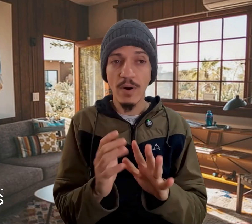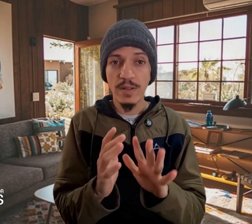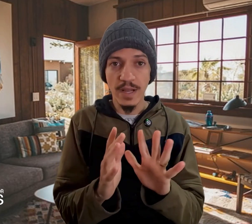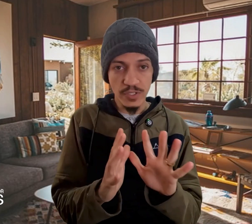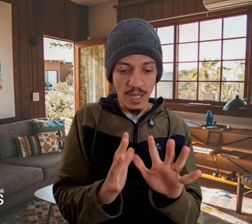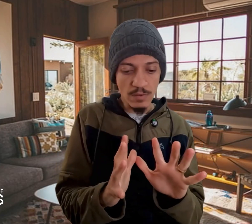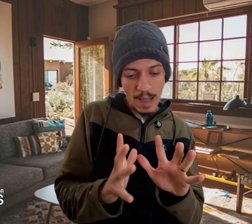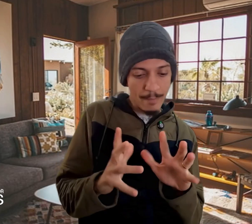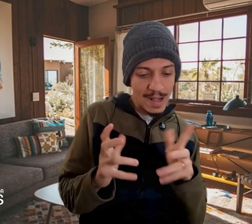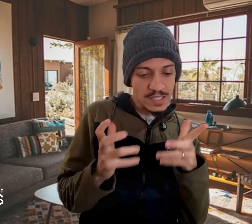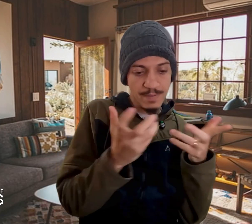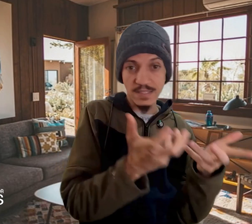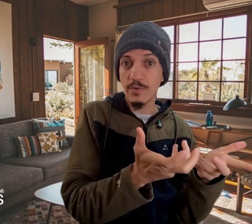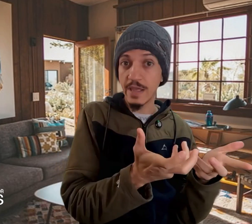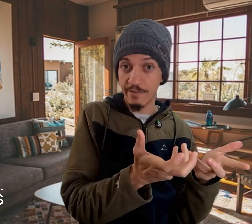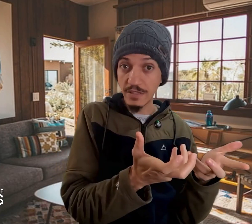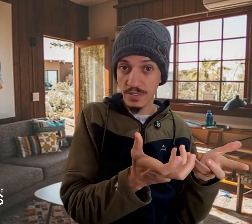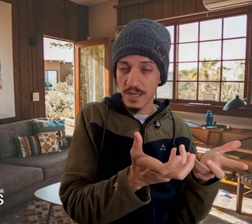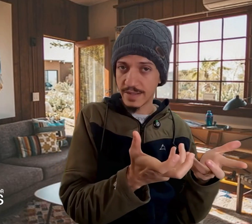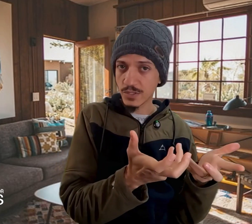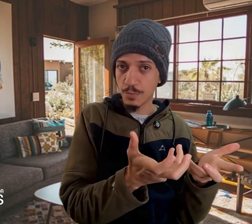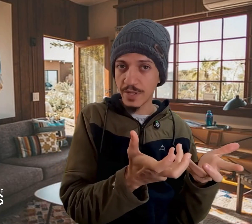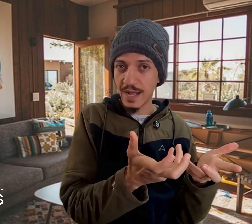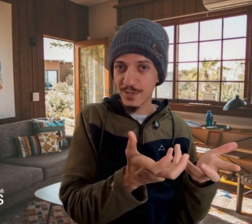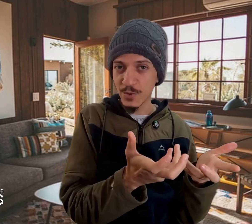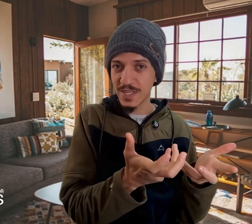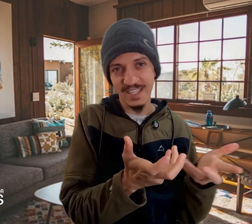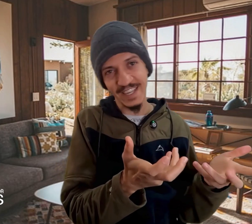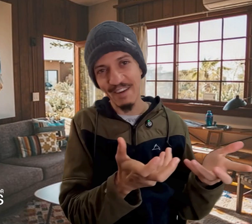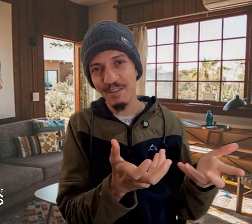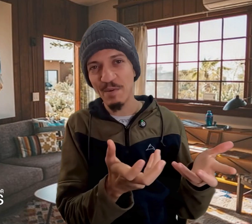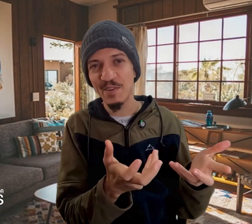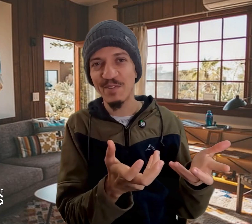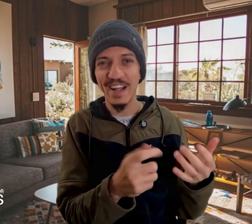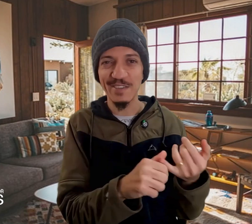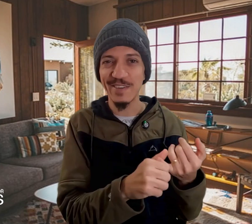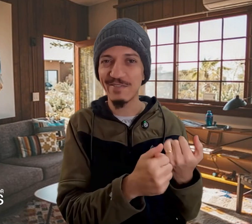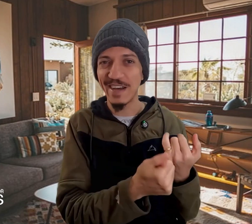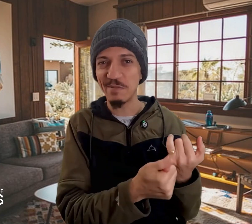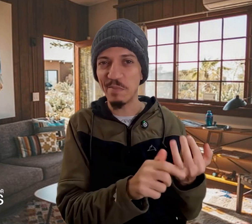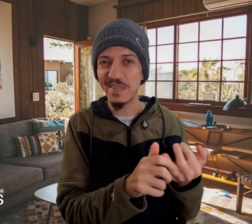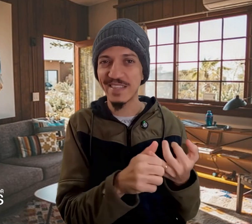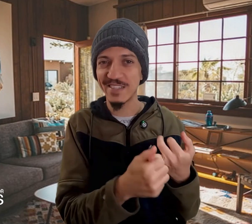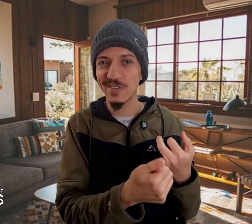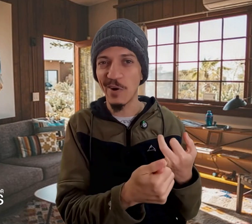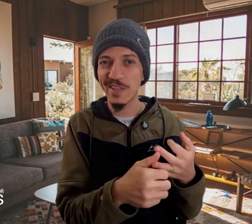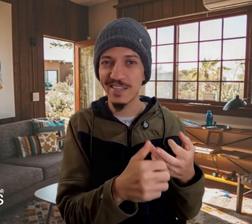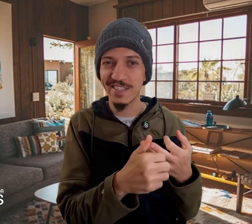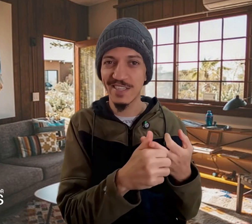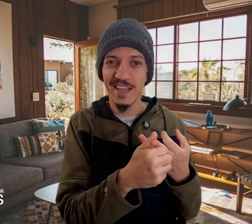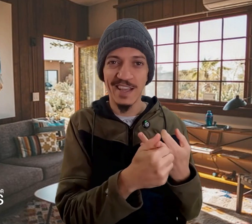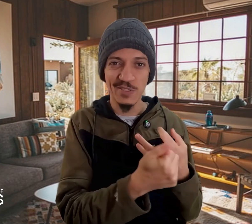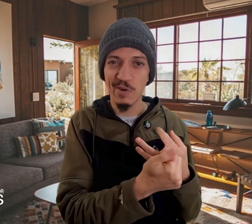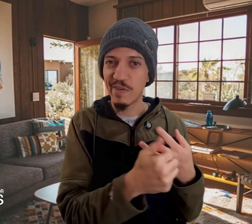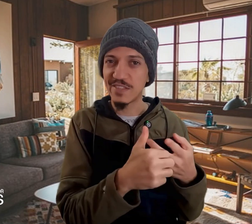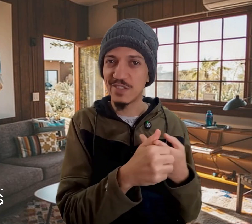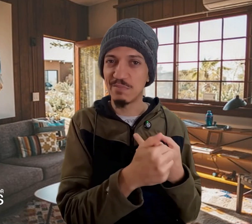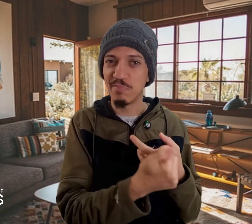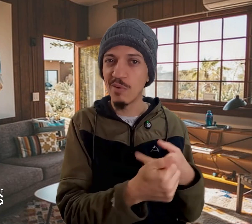importante tanto a participação em eventos das comunidades surdas, você já deve ter me ouvido falar dos festivais de pizza, de torta, de sorvete, de bolo e de